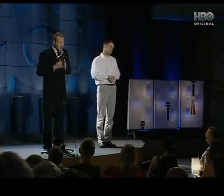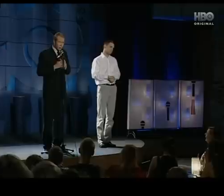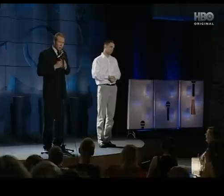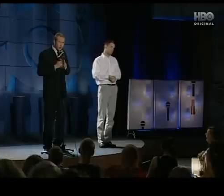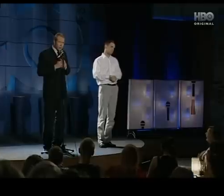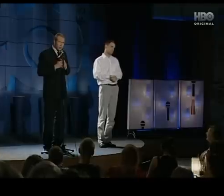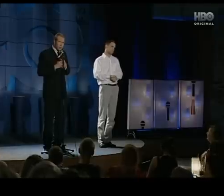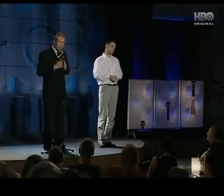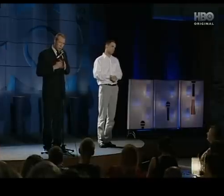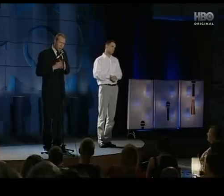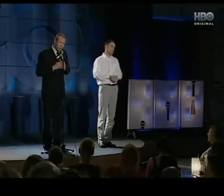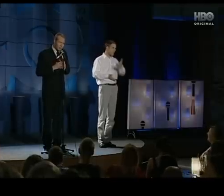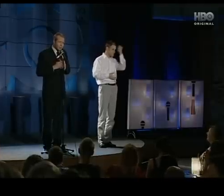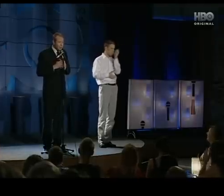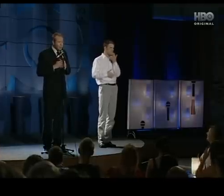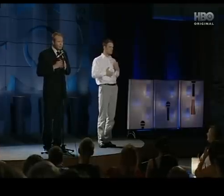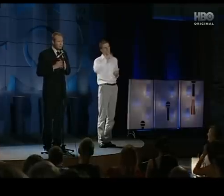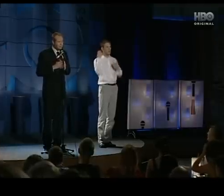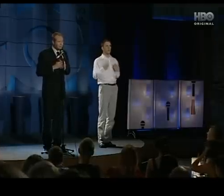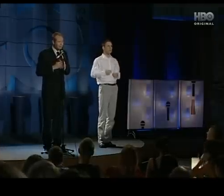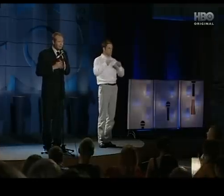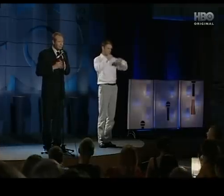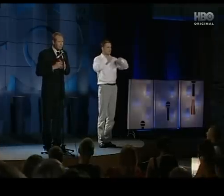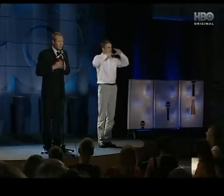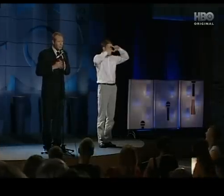A nyní očištěni Boží milostí.